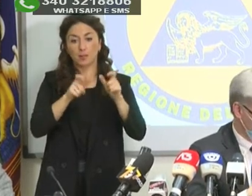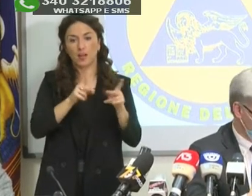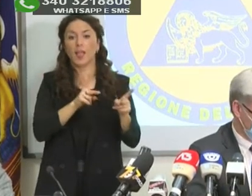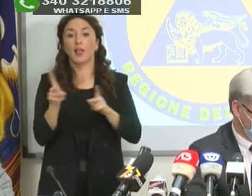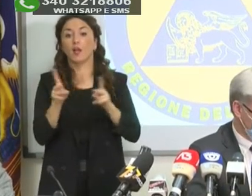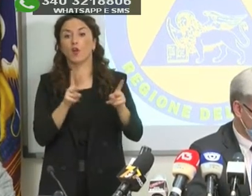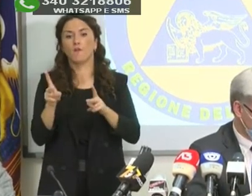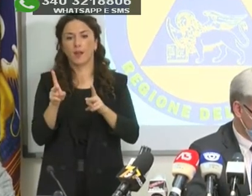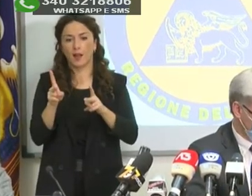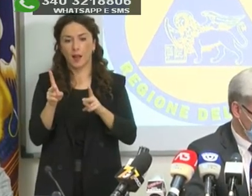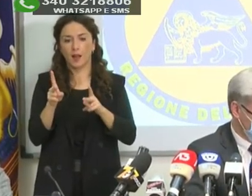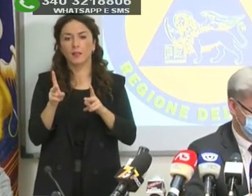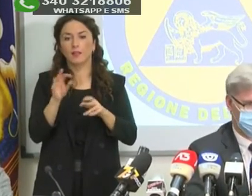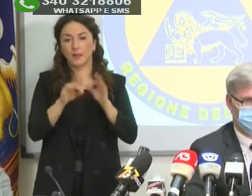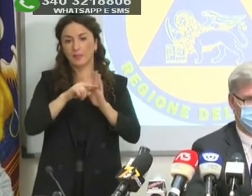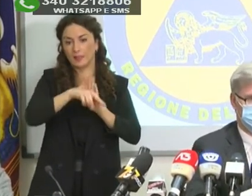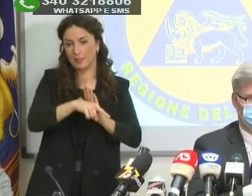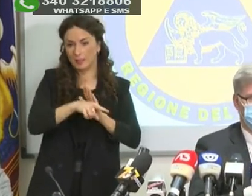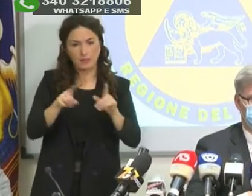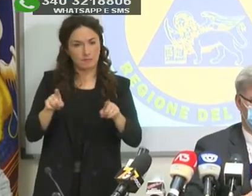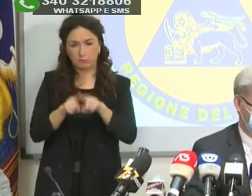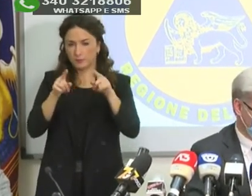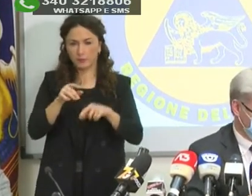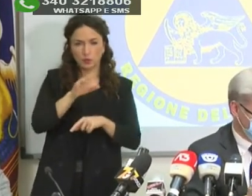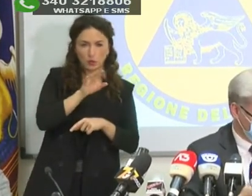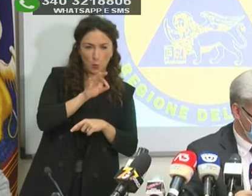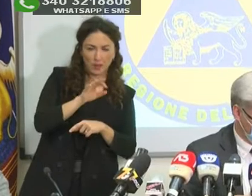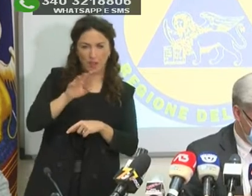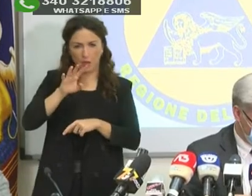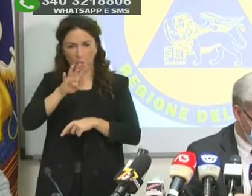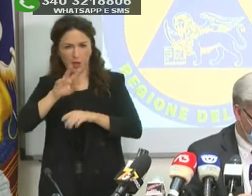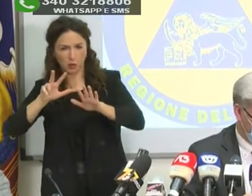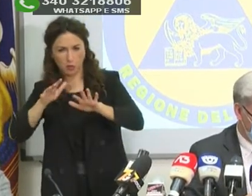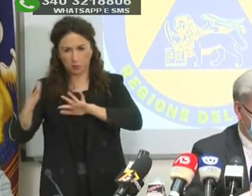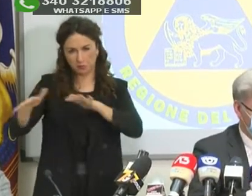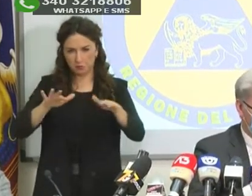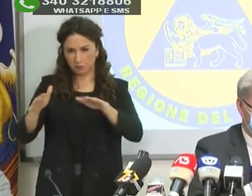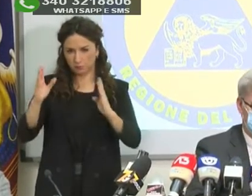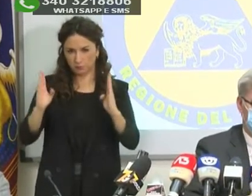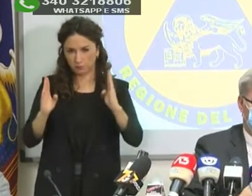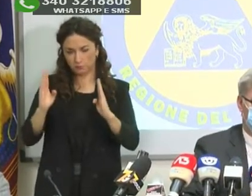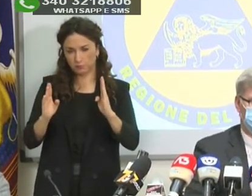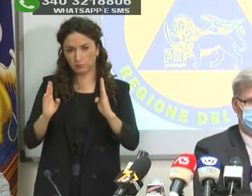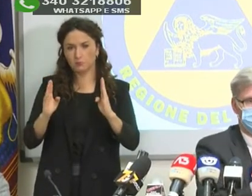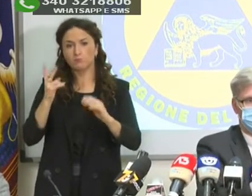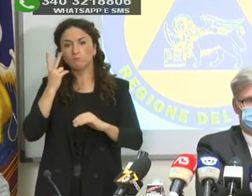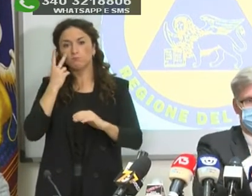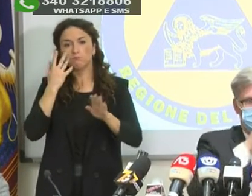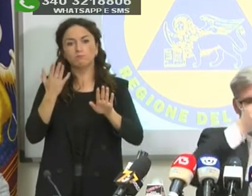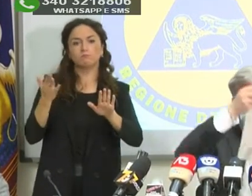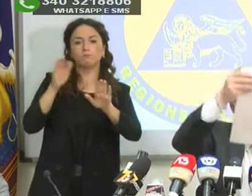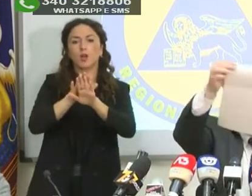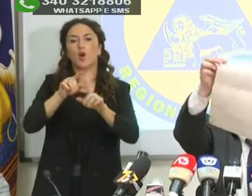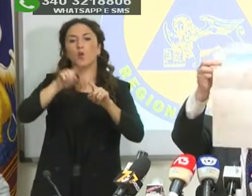ricoverate, in questo caso in terapia intensiva, circa erano 50 e 48 se non ricordo male. Da lì ho sovrapposto